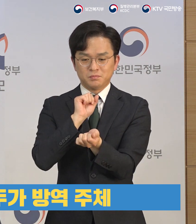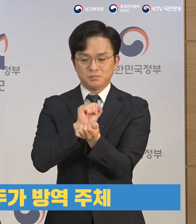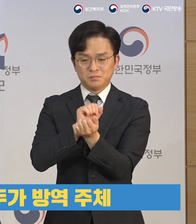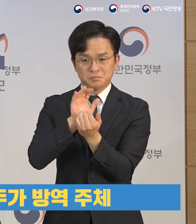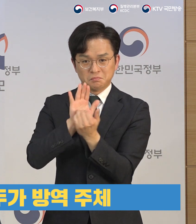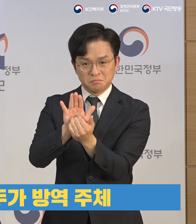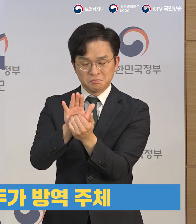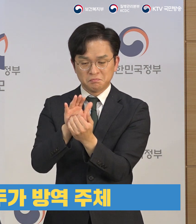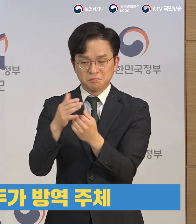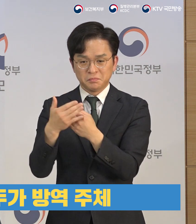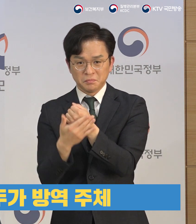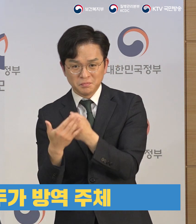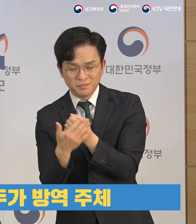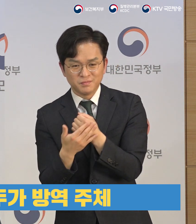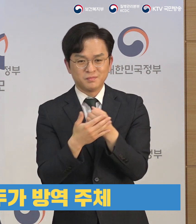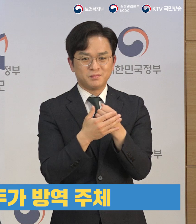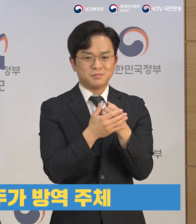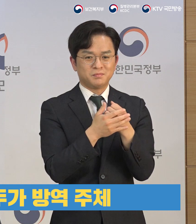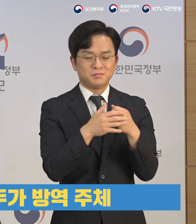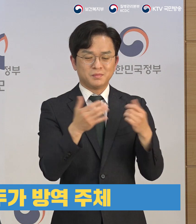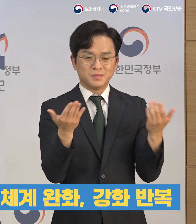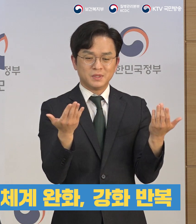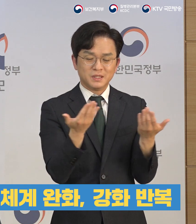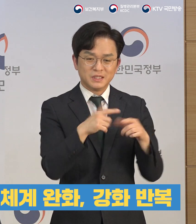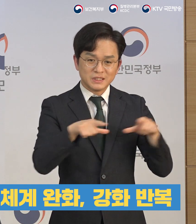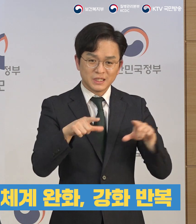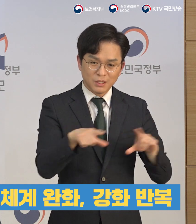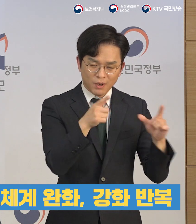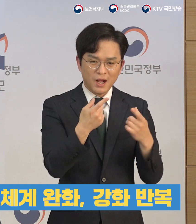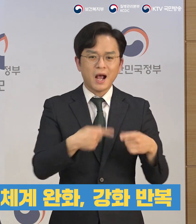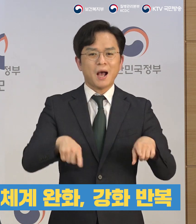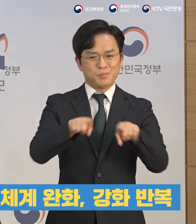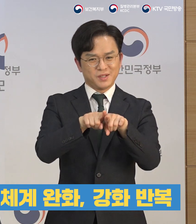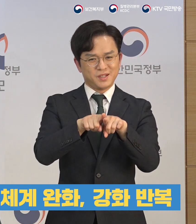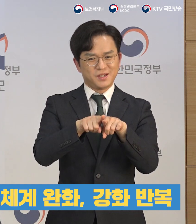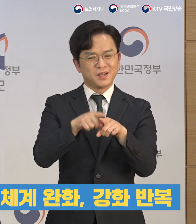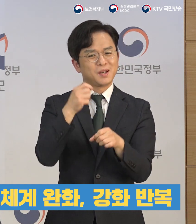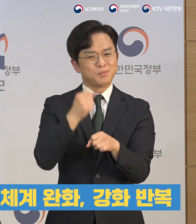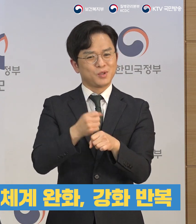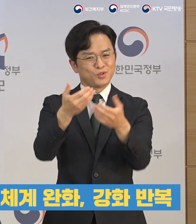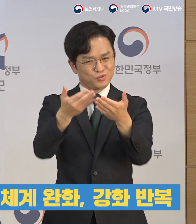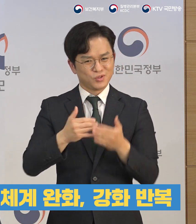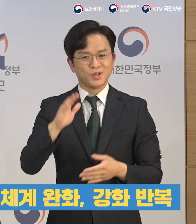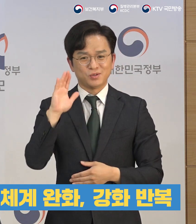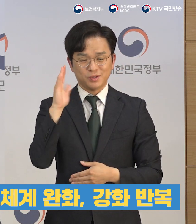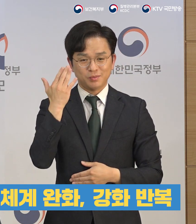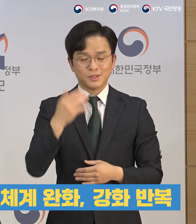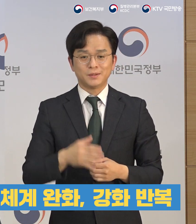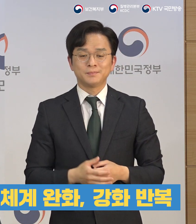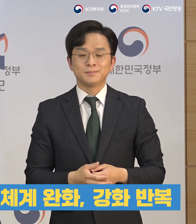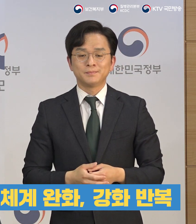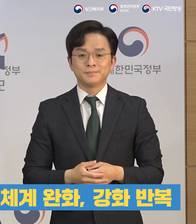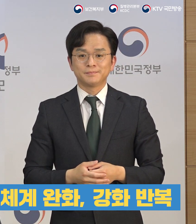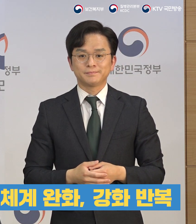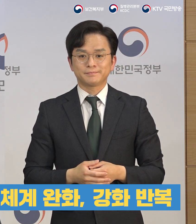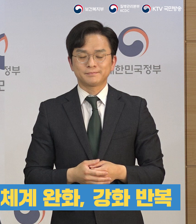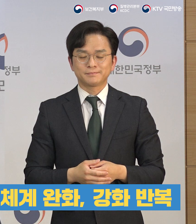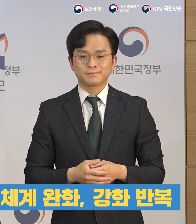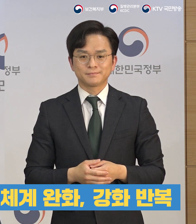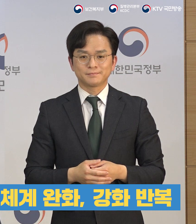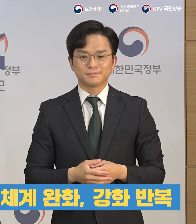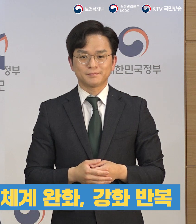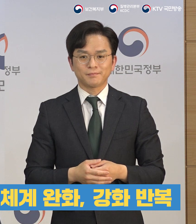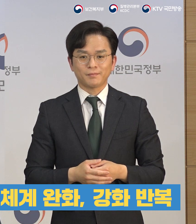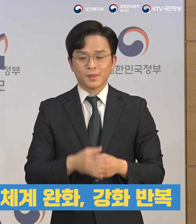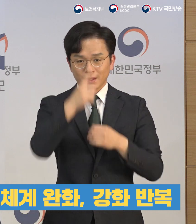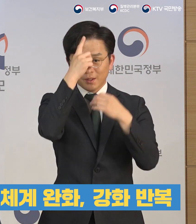만들어 나가야 합니다 국가 방위의 체계도 감정 통제 상황에 따라 생활 속 그리 2기와